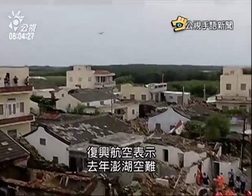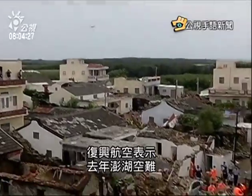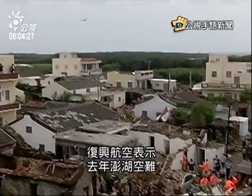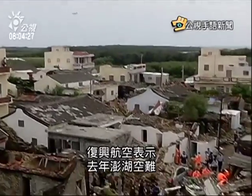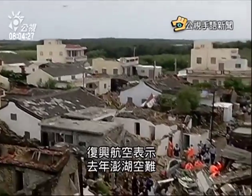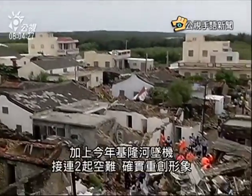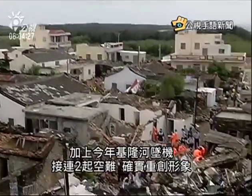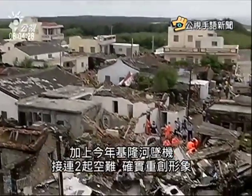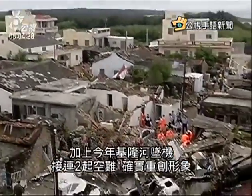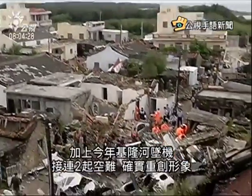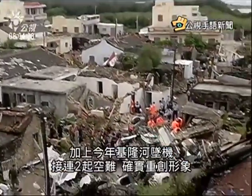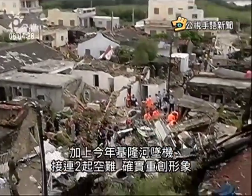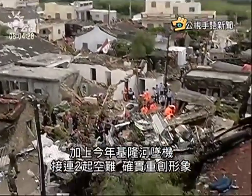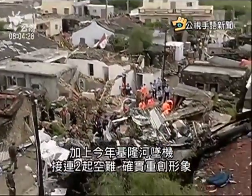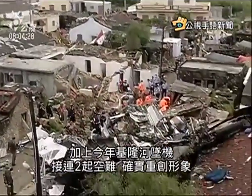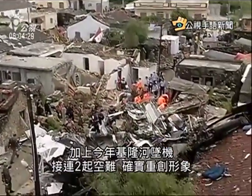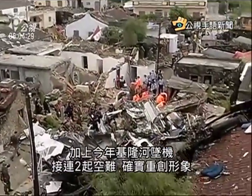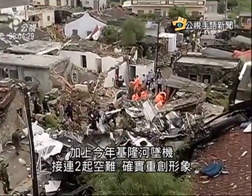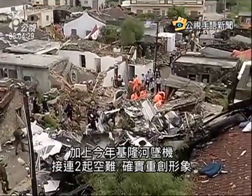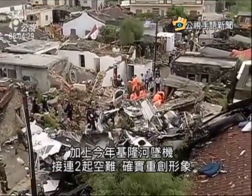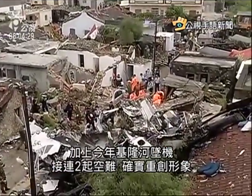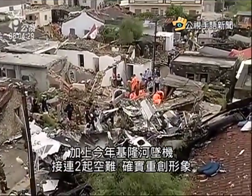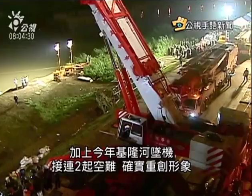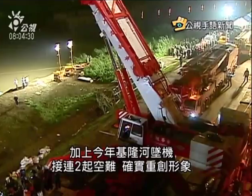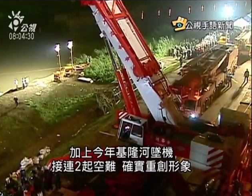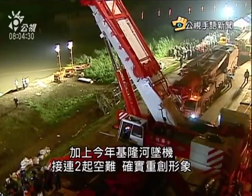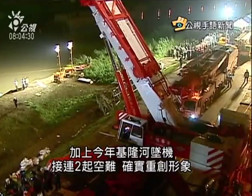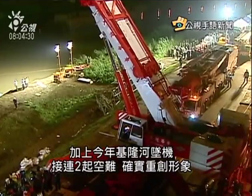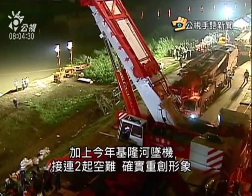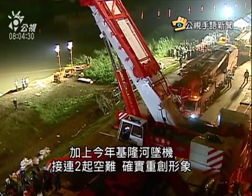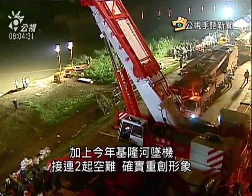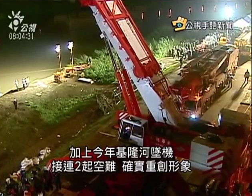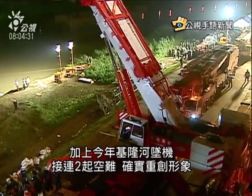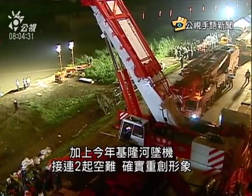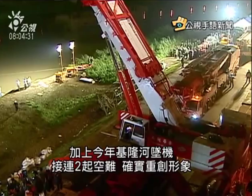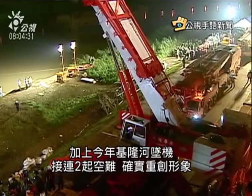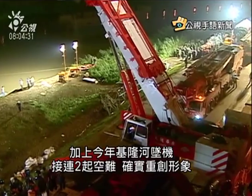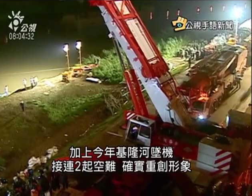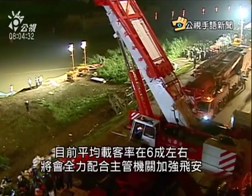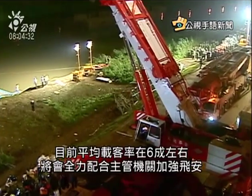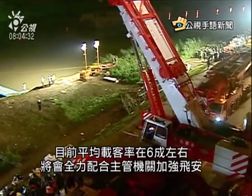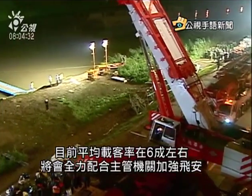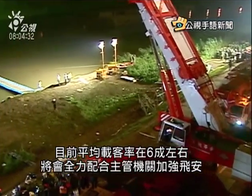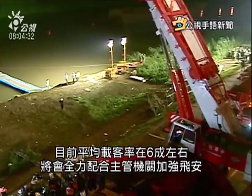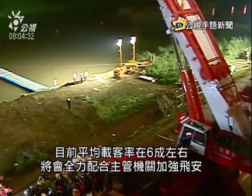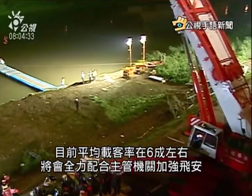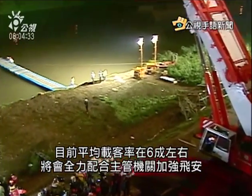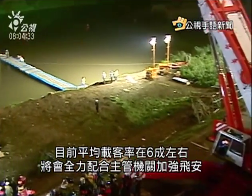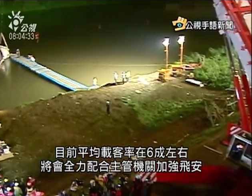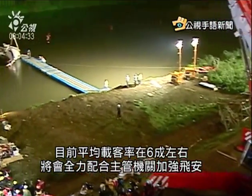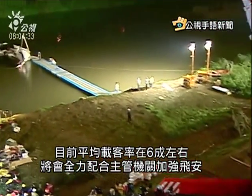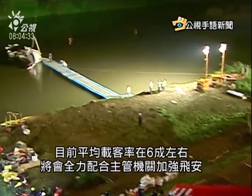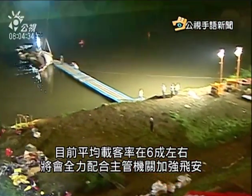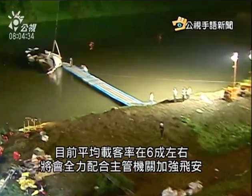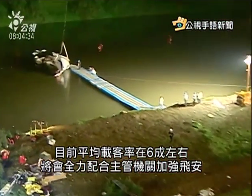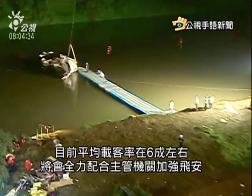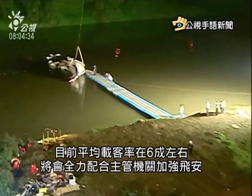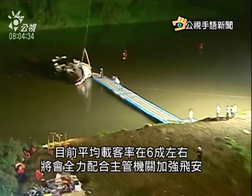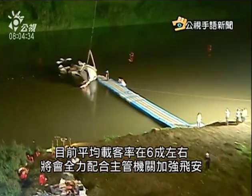加上今年基隆河坠机，接连2起空难确实重创形象。目前平均载客率在60%左右，将会全力配合主管